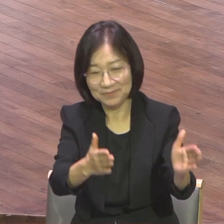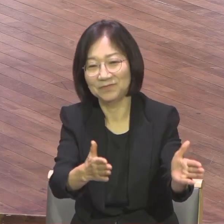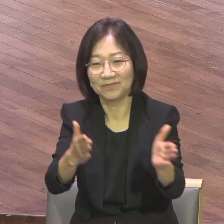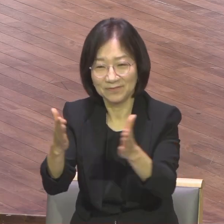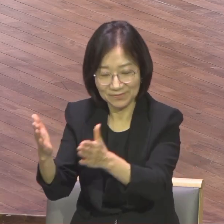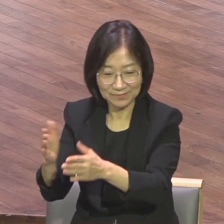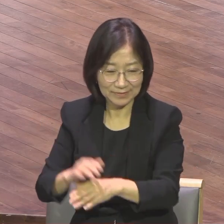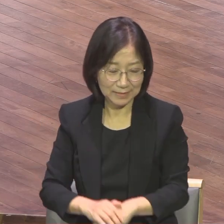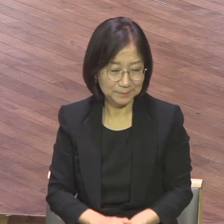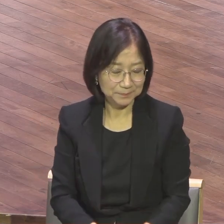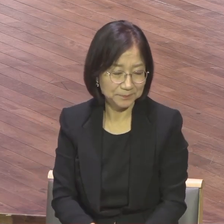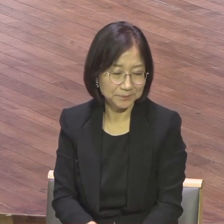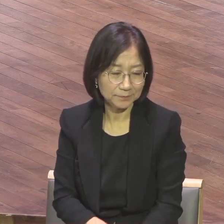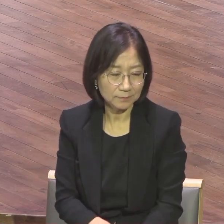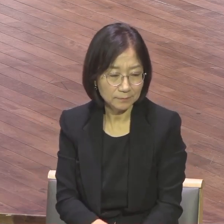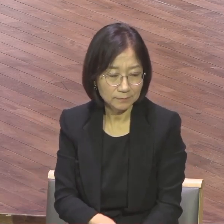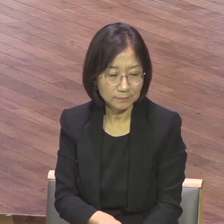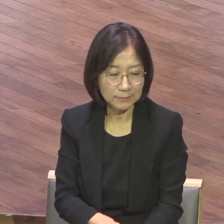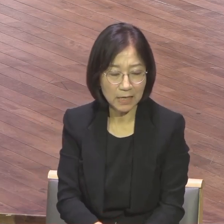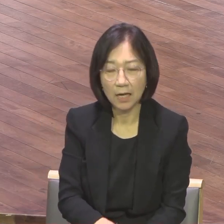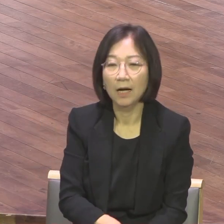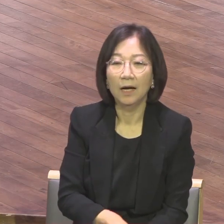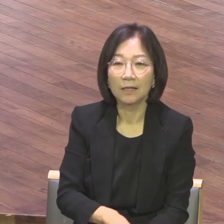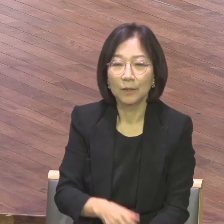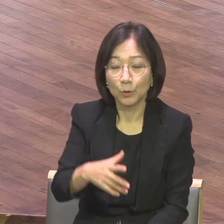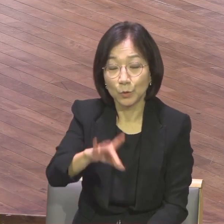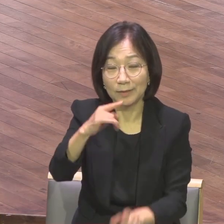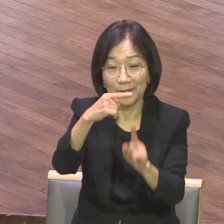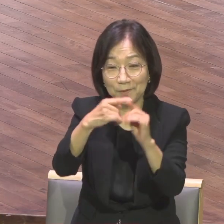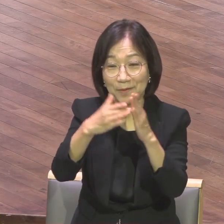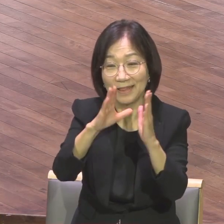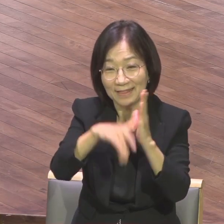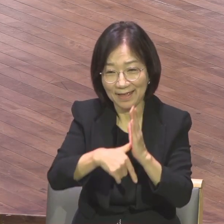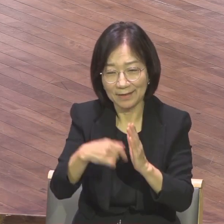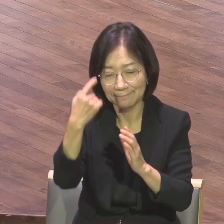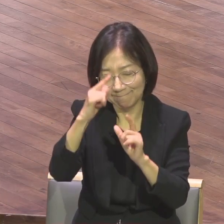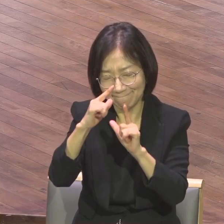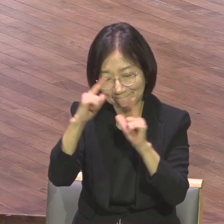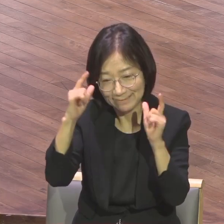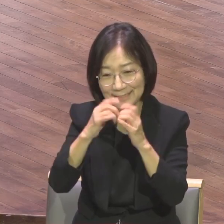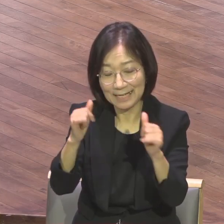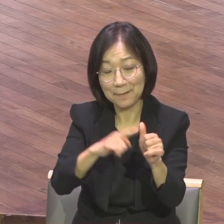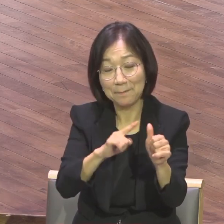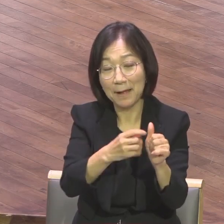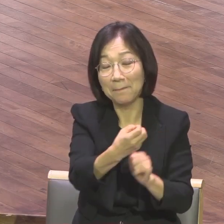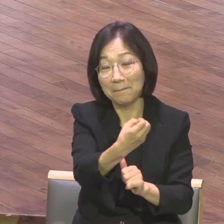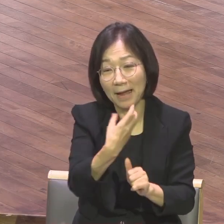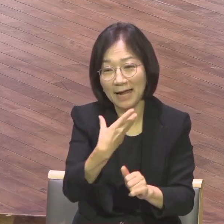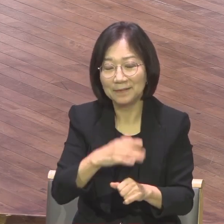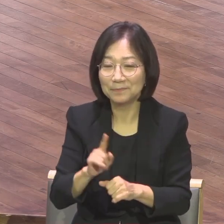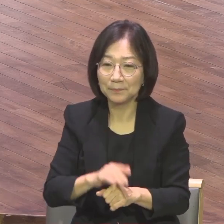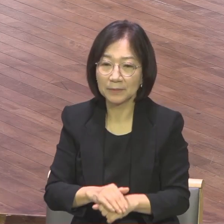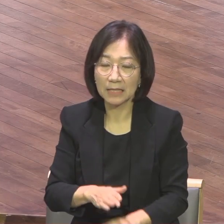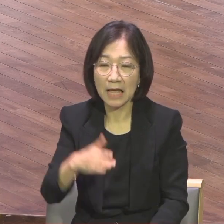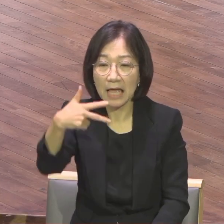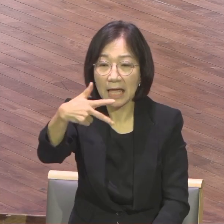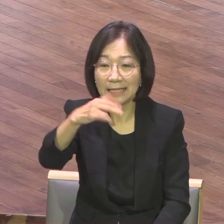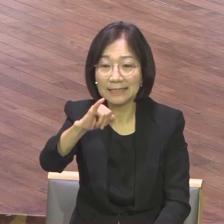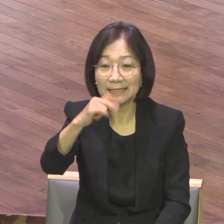분이 이런 말을 했어요. 진리를 알고 난 후에 또 하나 알아야 될